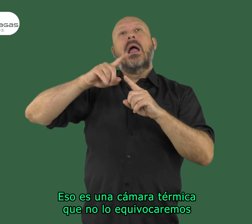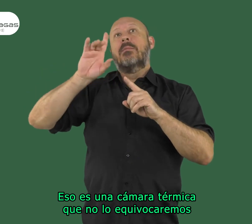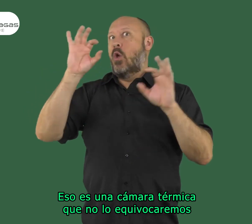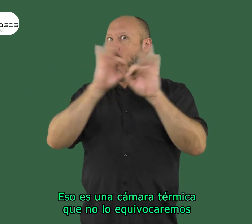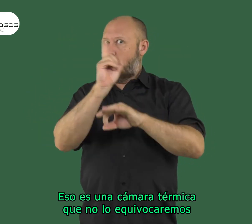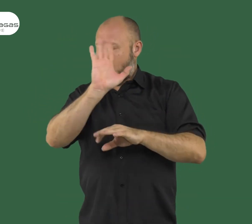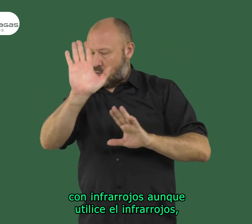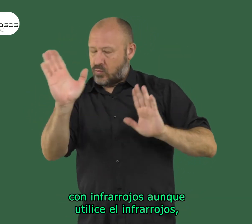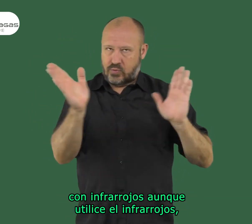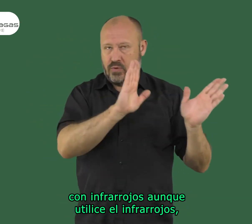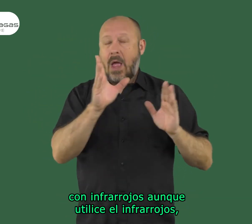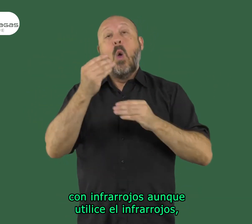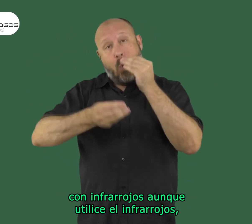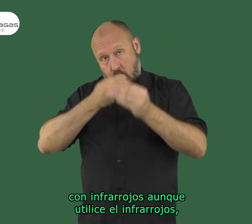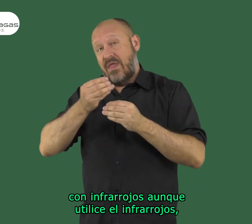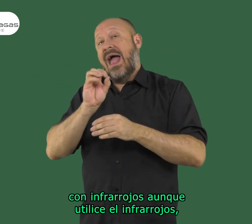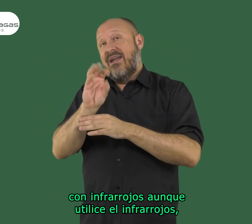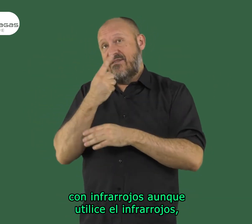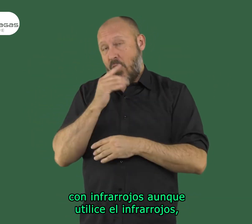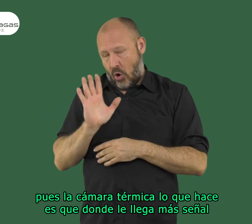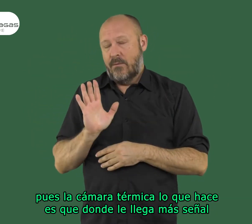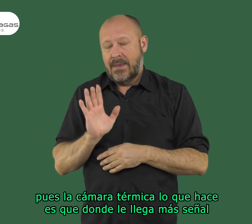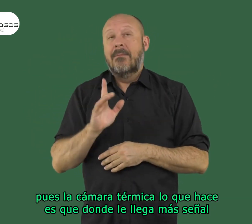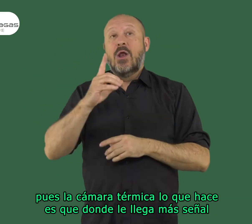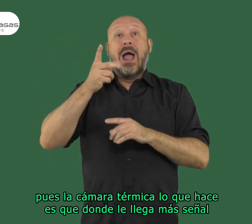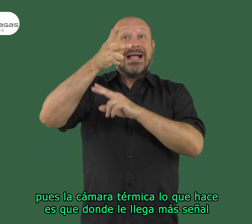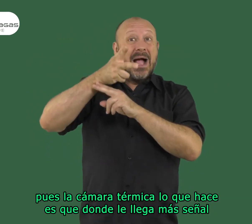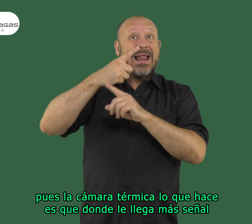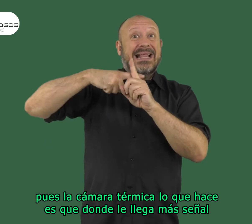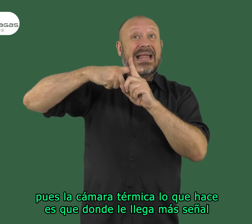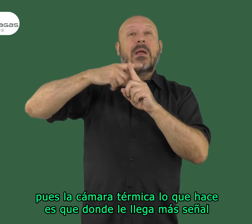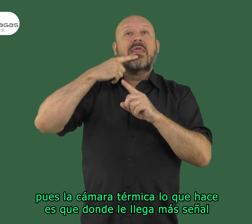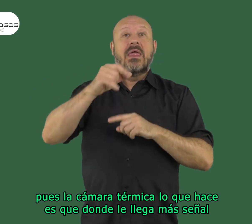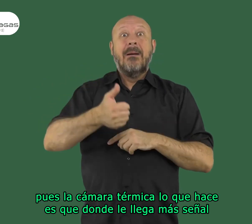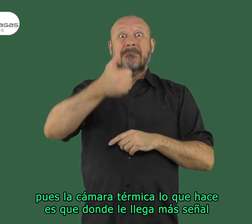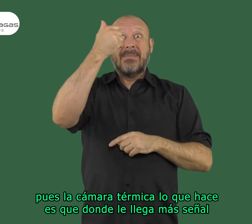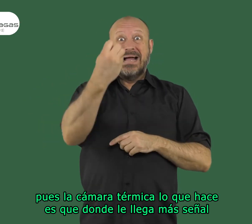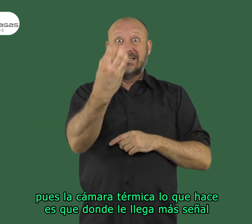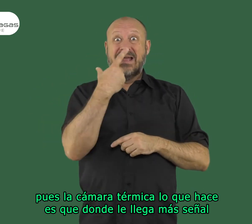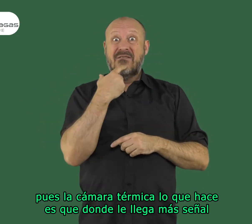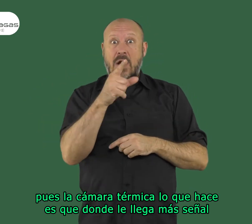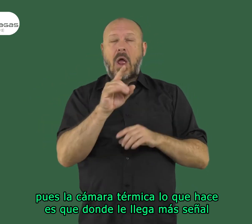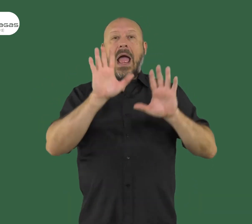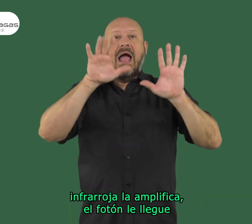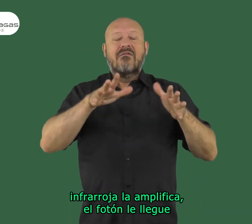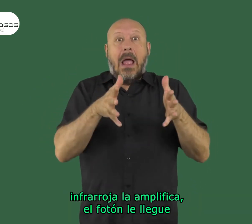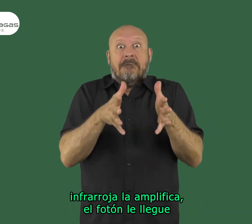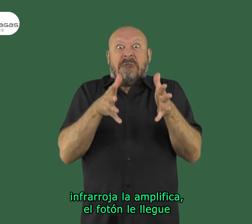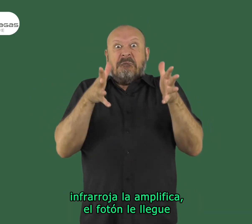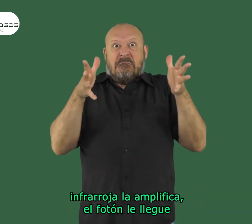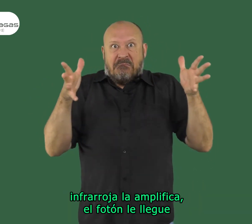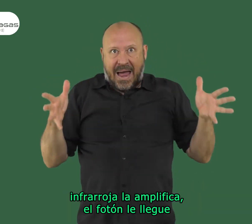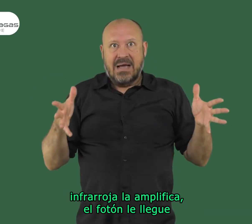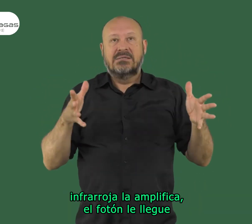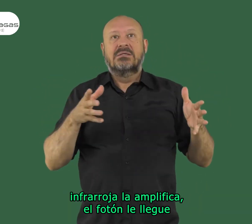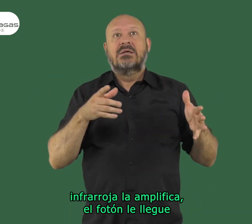que no lo equivocaremos con infrarrojo, aunque utilice el infrarrojo, pues la cámara térmica lo que hace es que donde le llega más señal infrarroja,